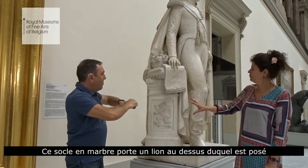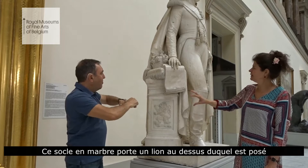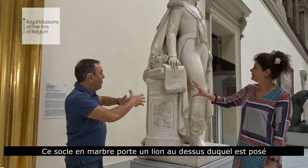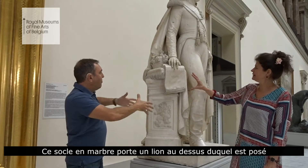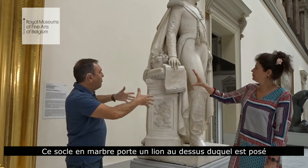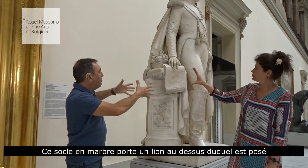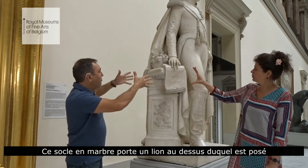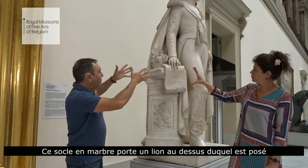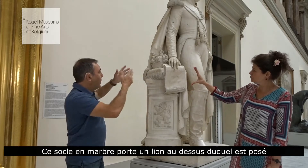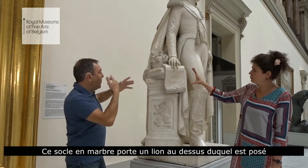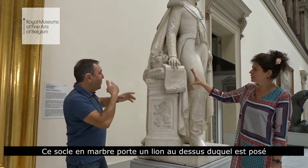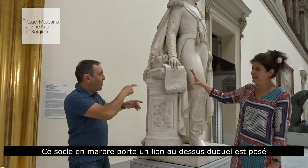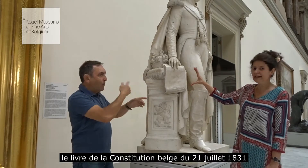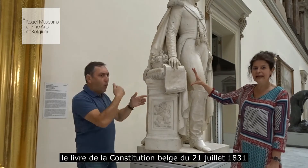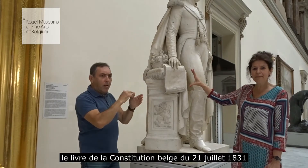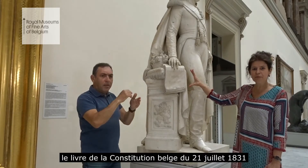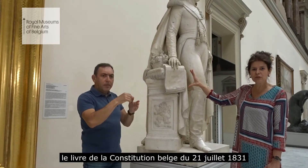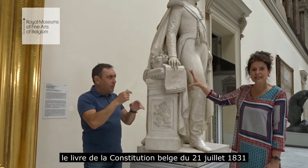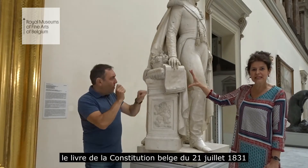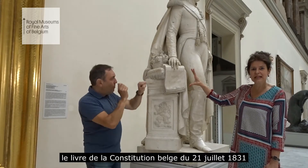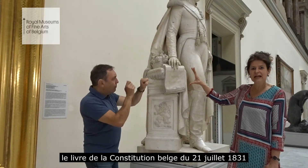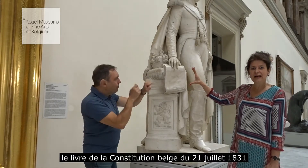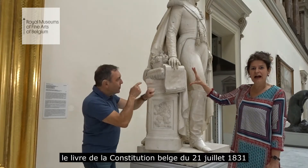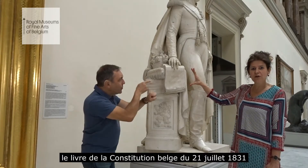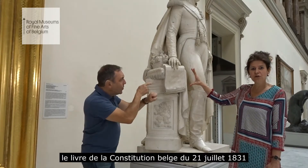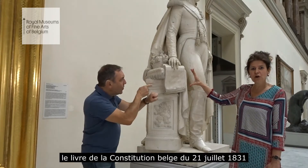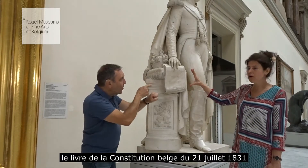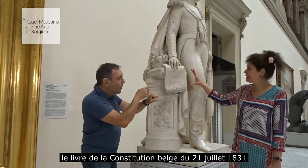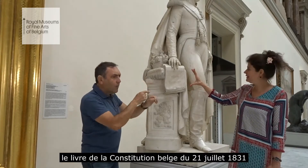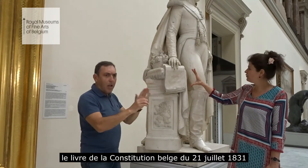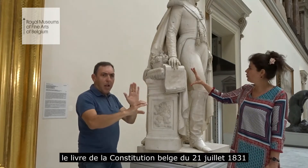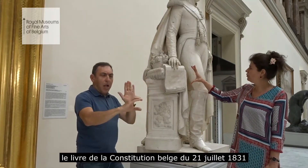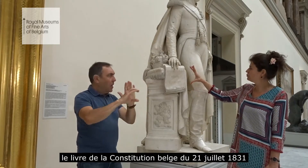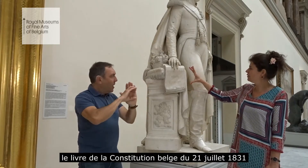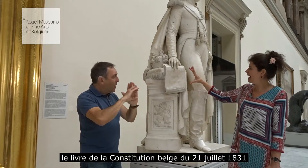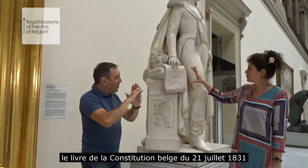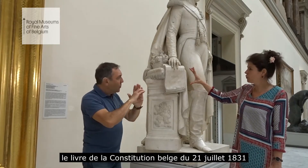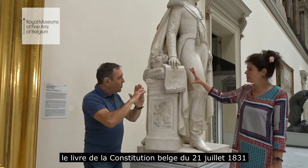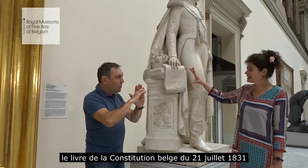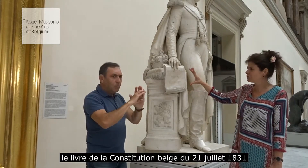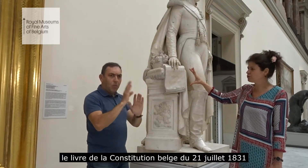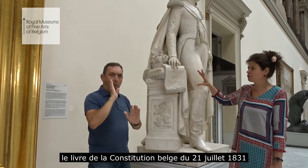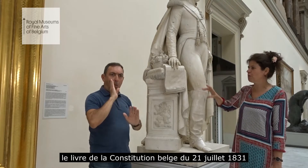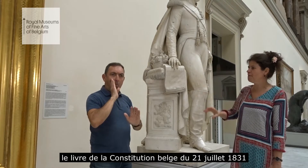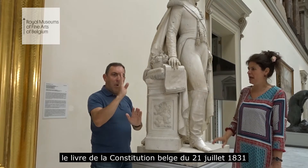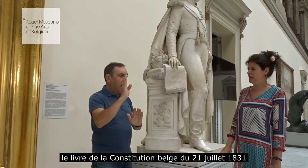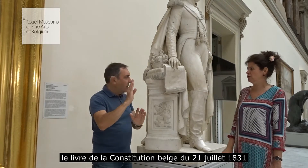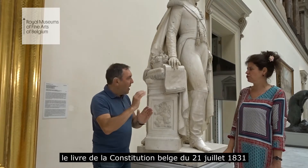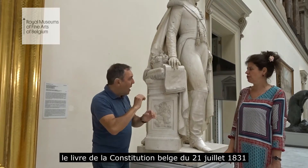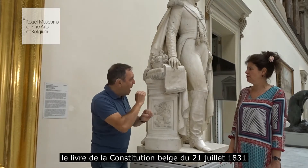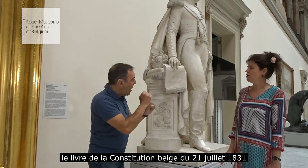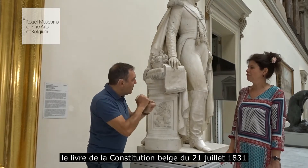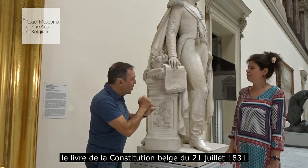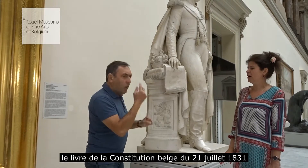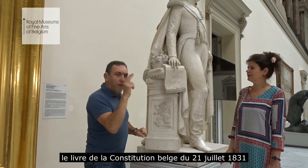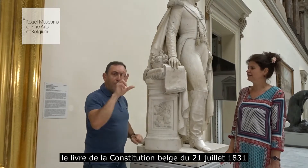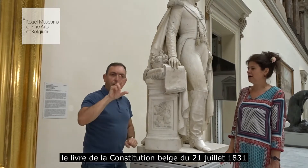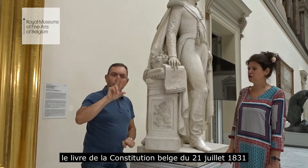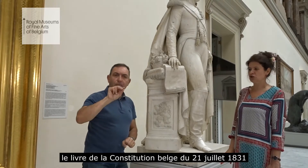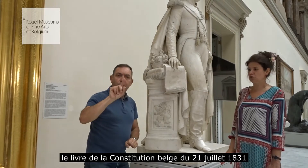et c'est le socle sur lequel est posé le grand livre de la Constitution belge. 21